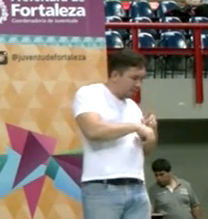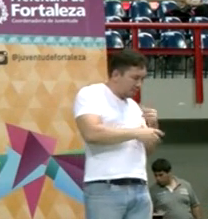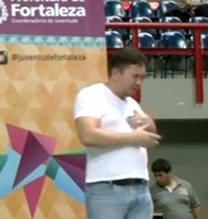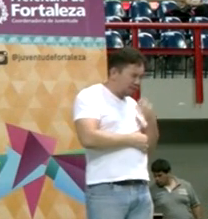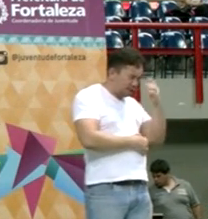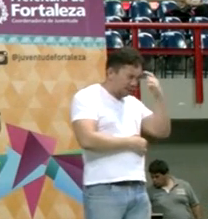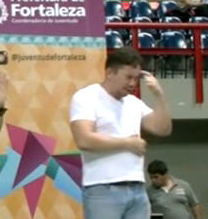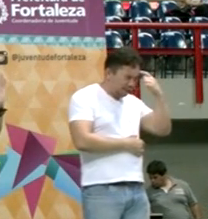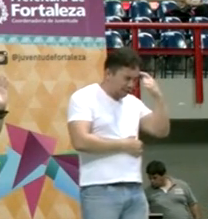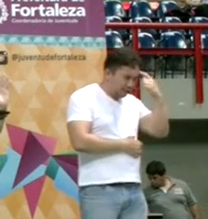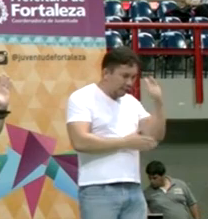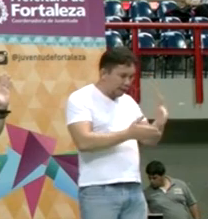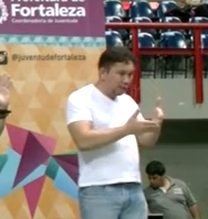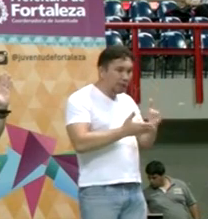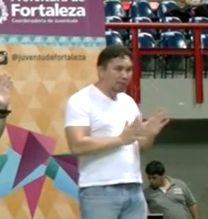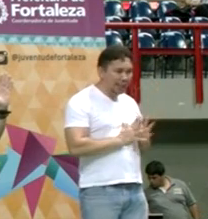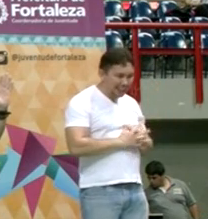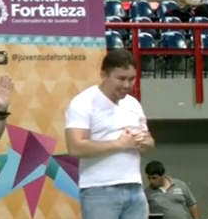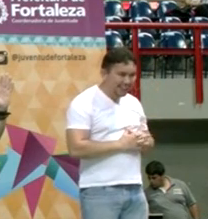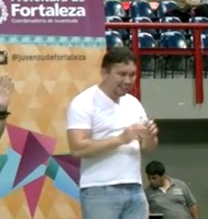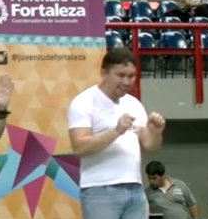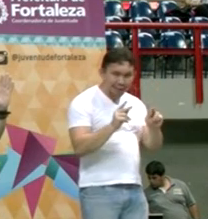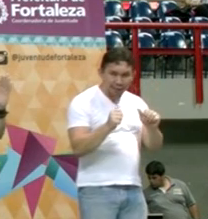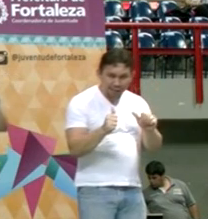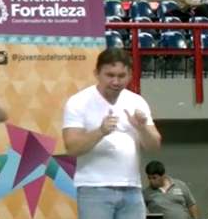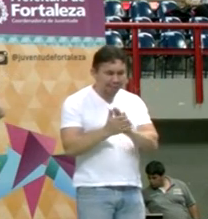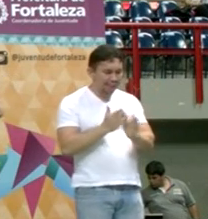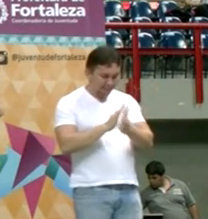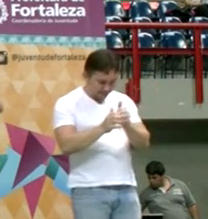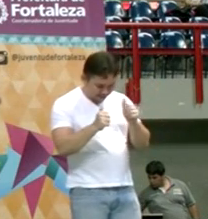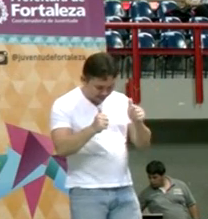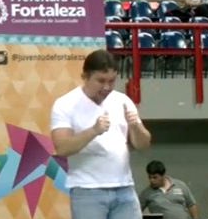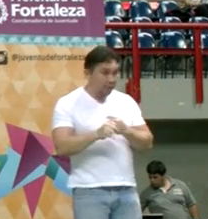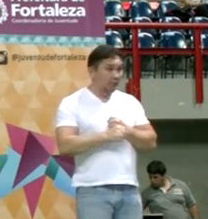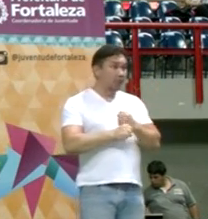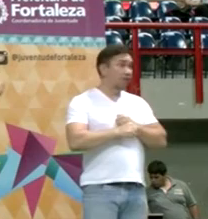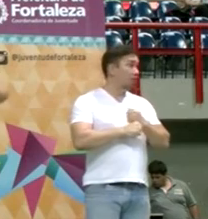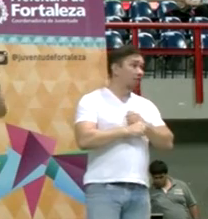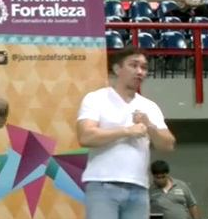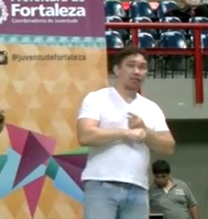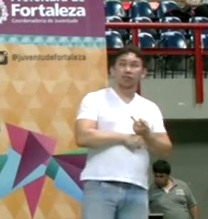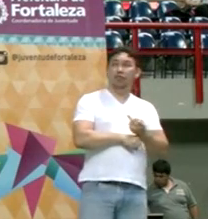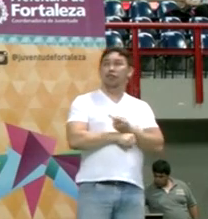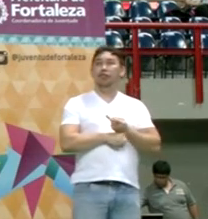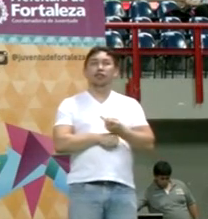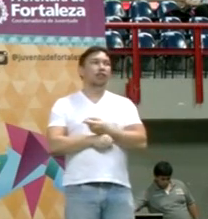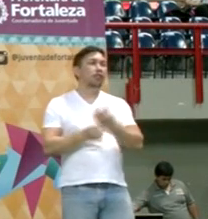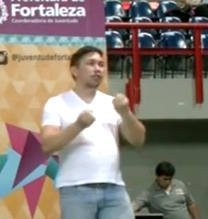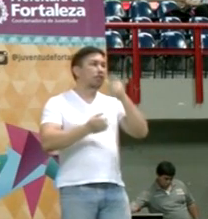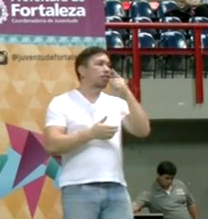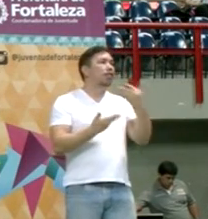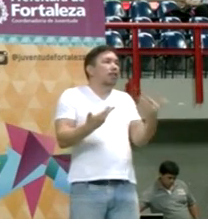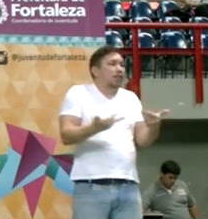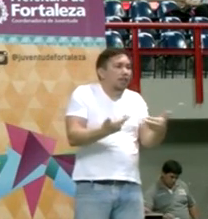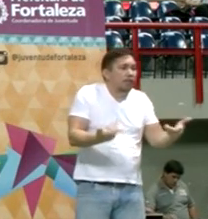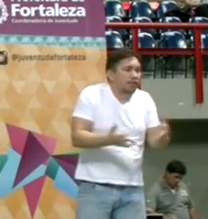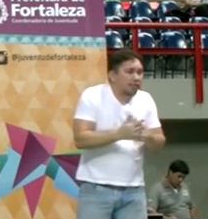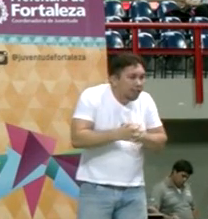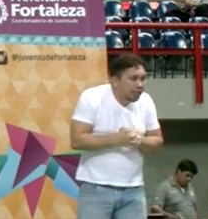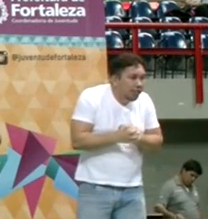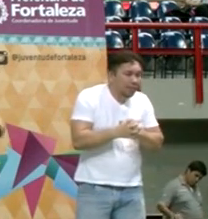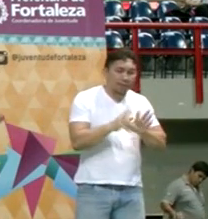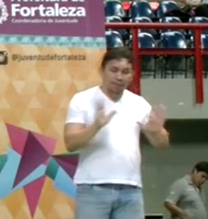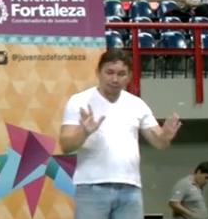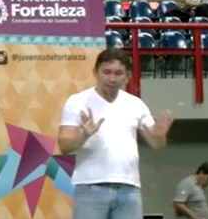você pede, tá certo? Beleza? Durante anos procuraram, cadê as coisas do Rasputin?